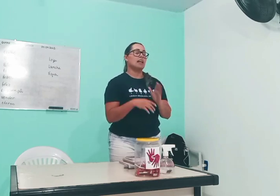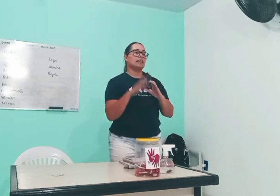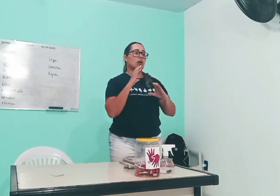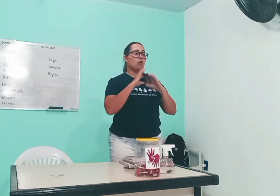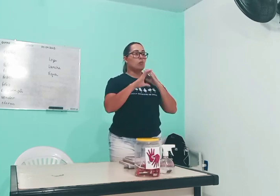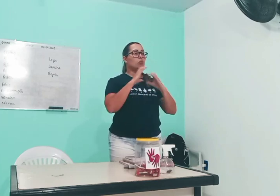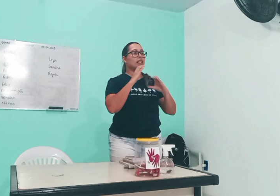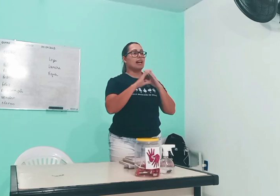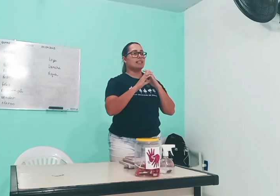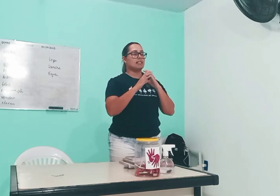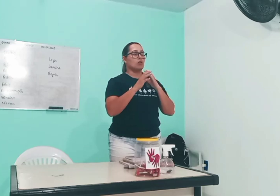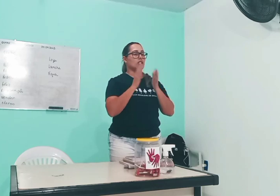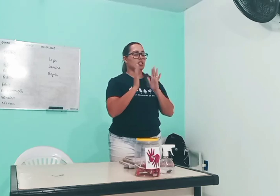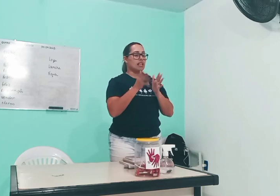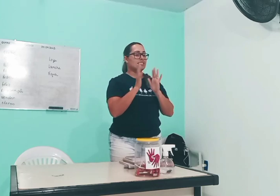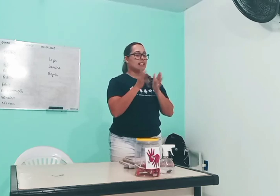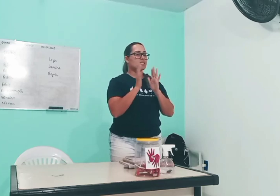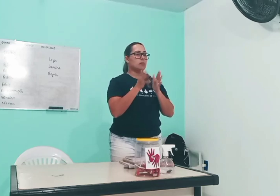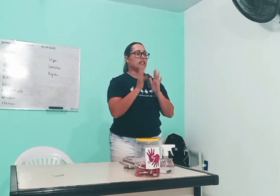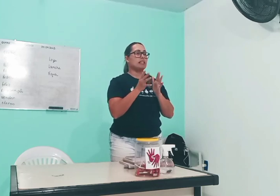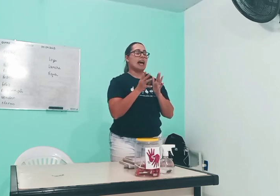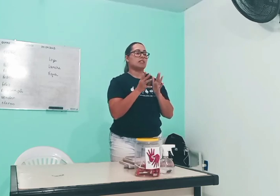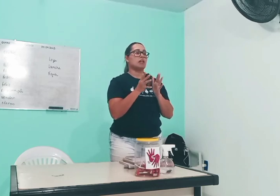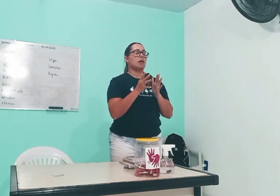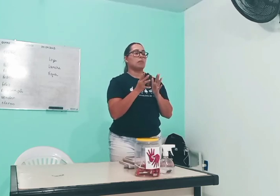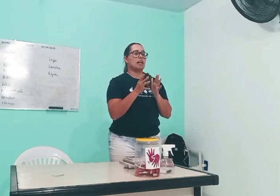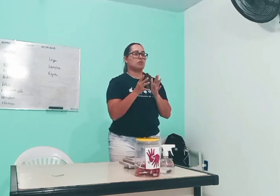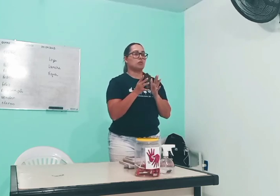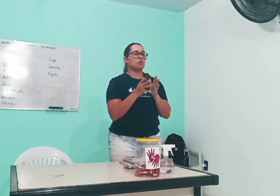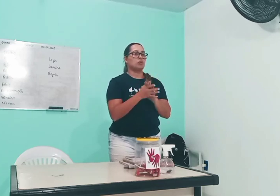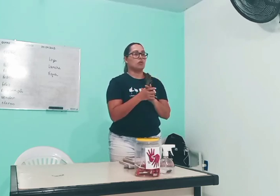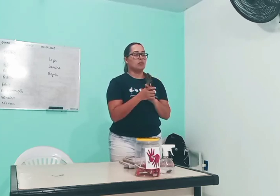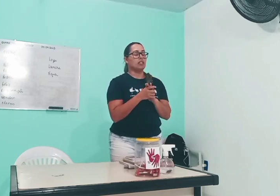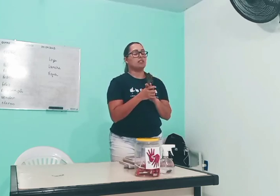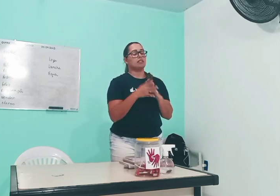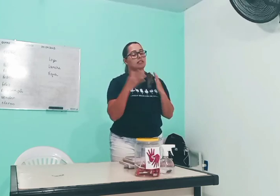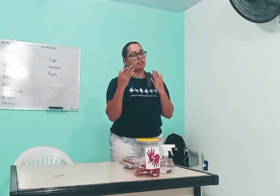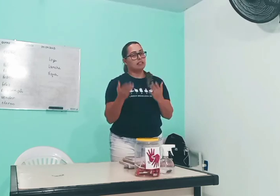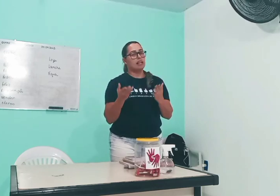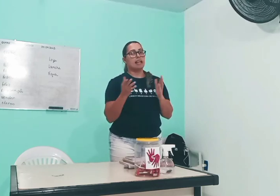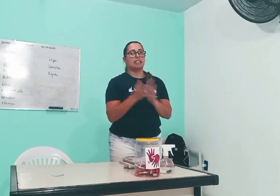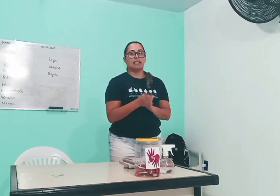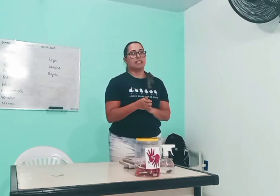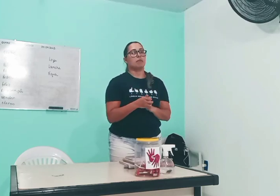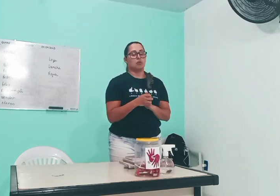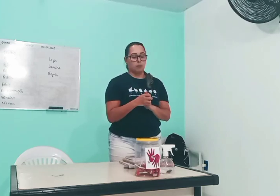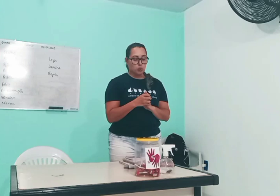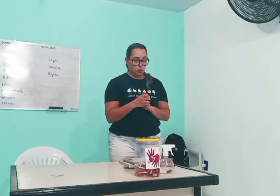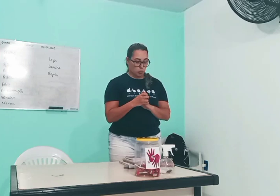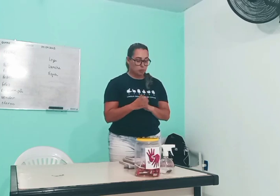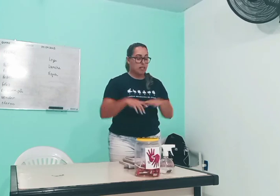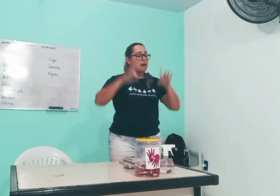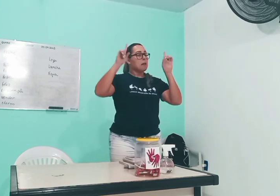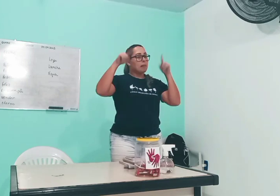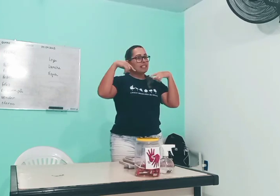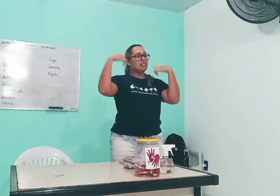na comunicação, de a gente ter acessibilidade para os ouvintes, a gente tem que saber sobre tudo. Mas isso,